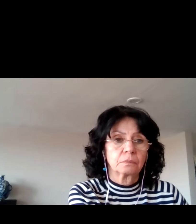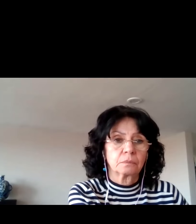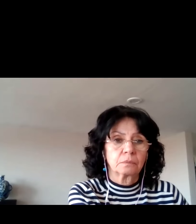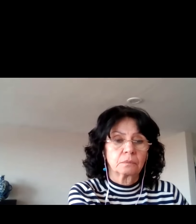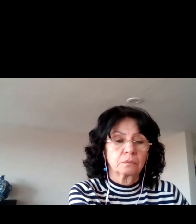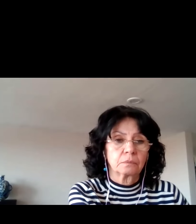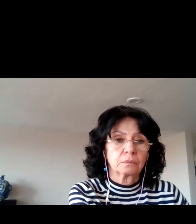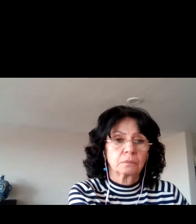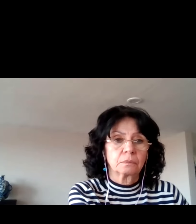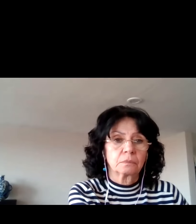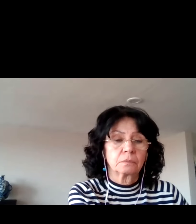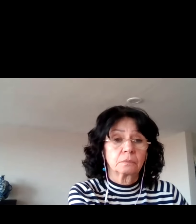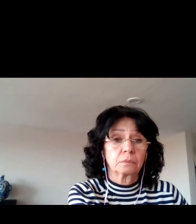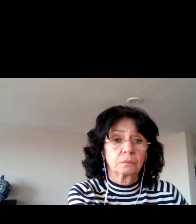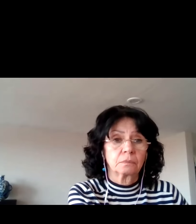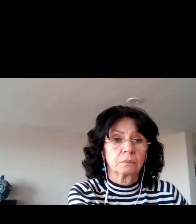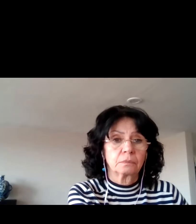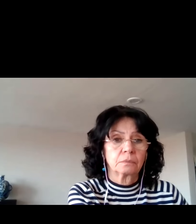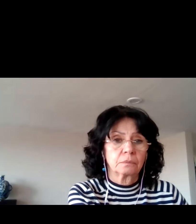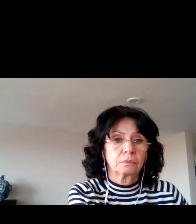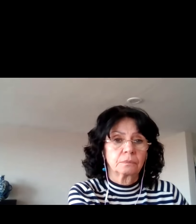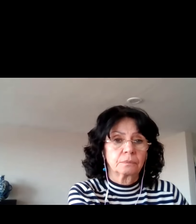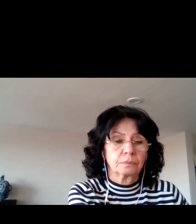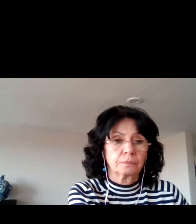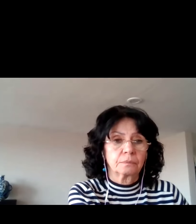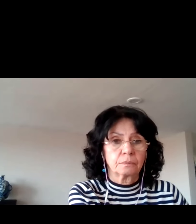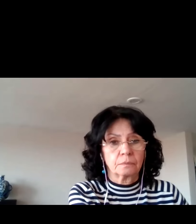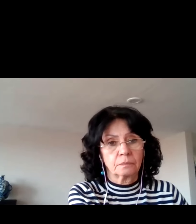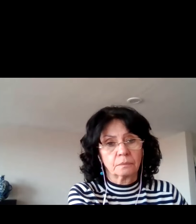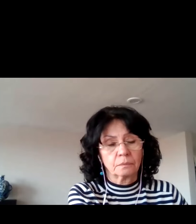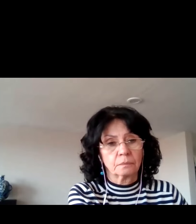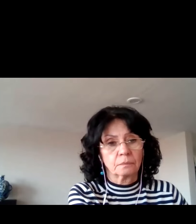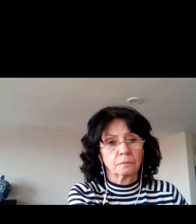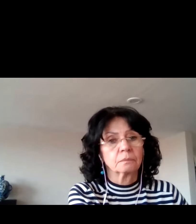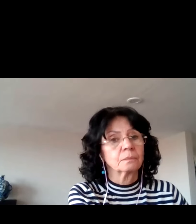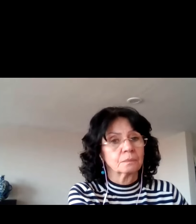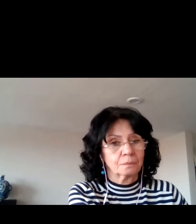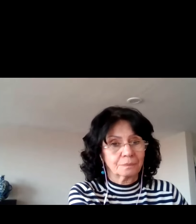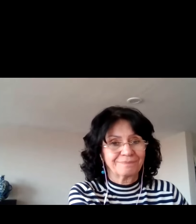necesitas identificar todas esas áreas en donde tú estás recabando datos personales.